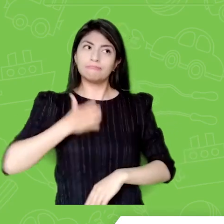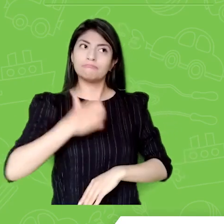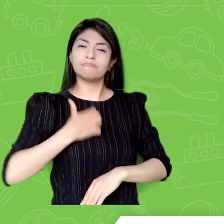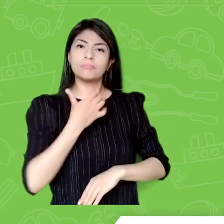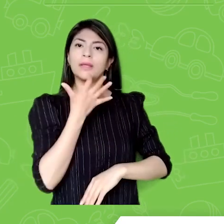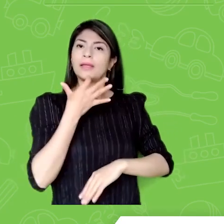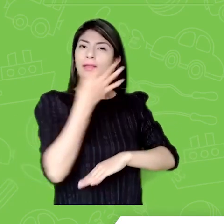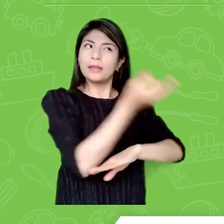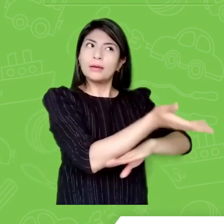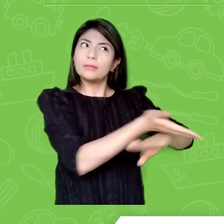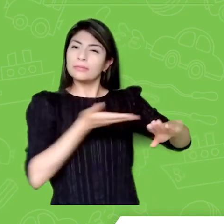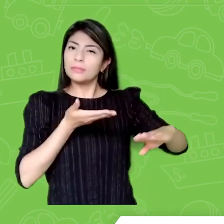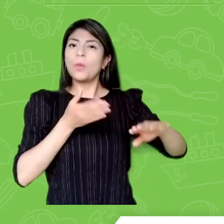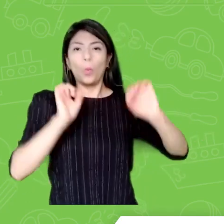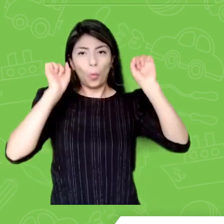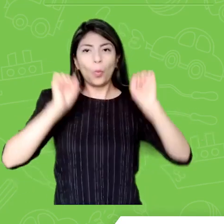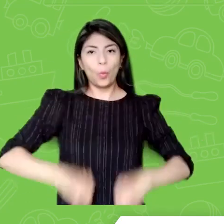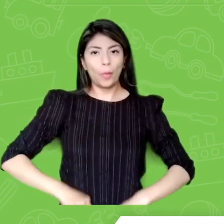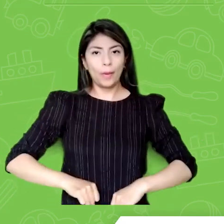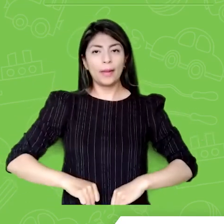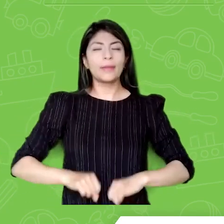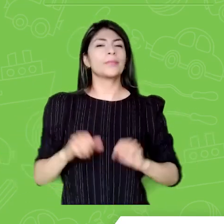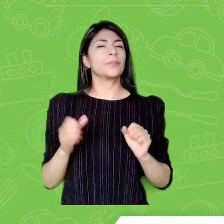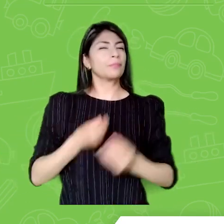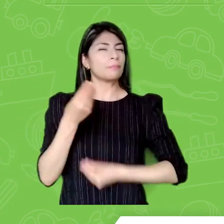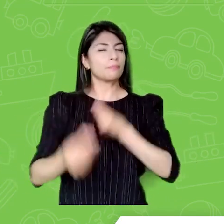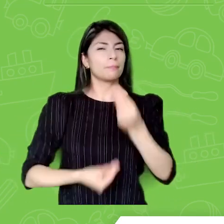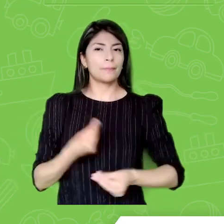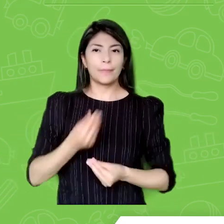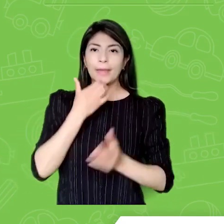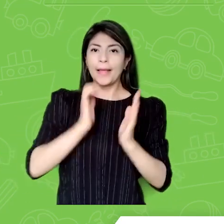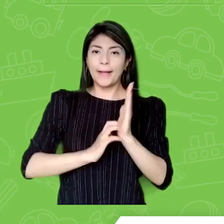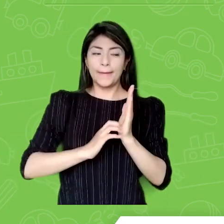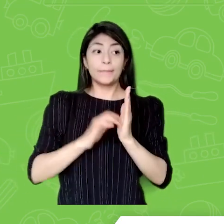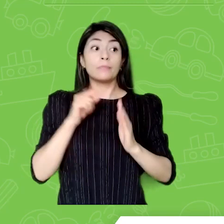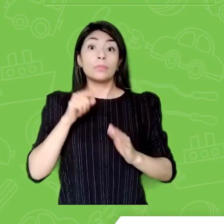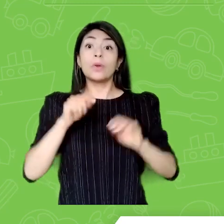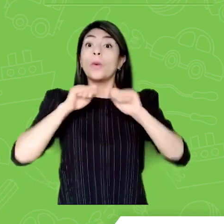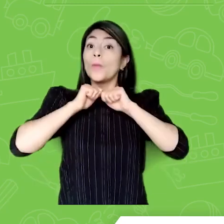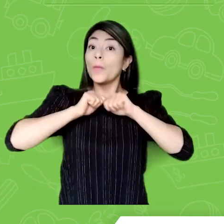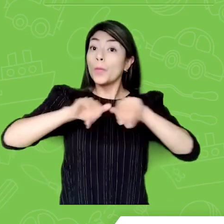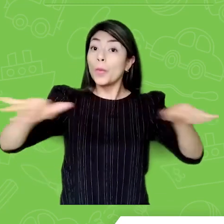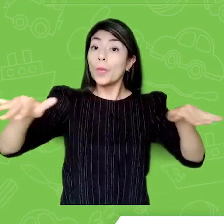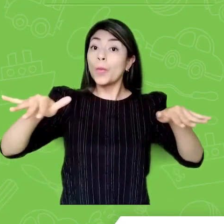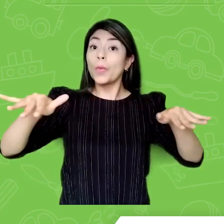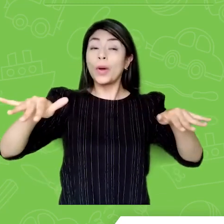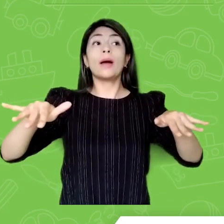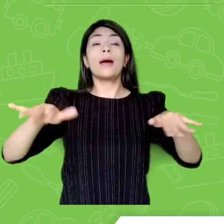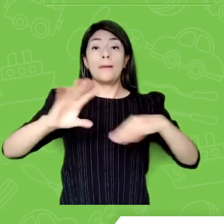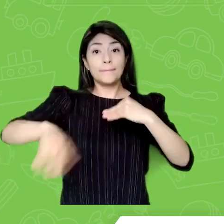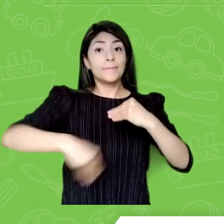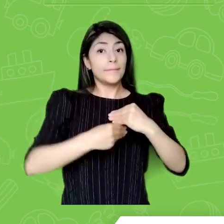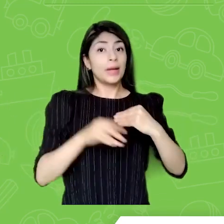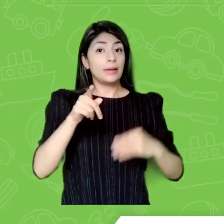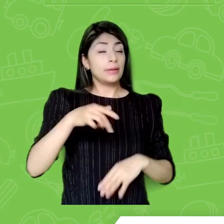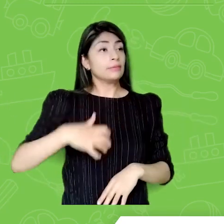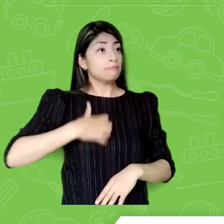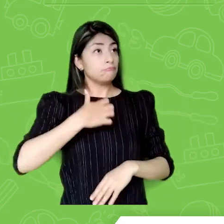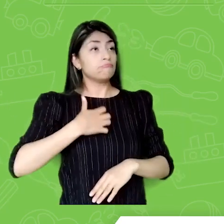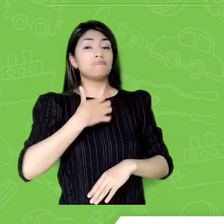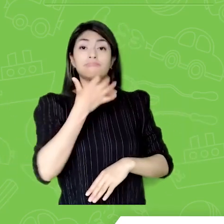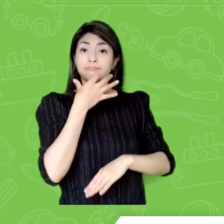y reclamaciones en la prueba de valoración de antecedentes. La información sobre la publicación de resultados y